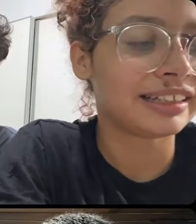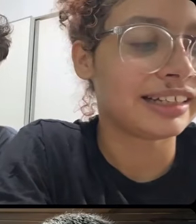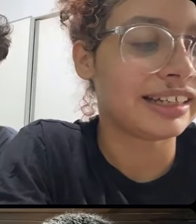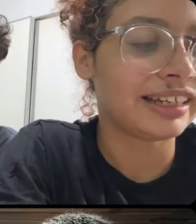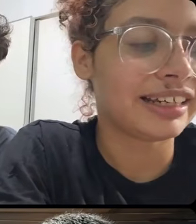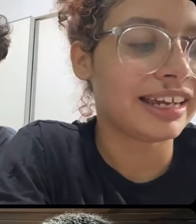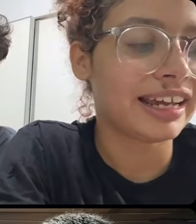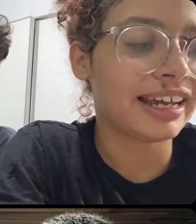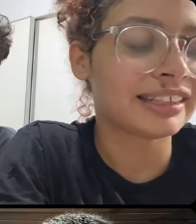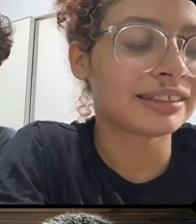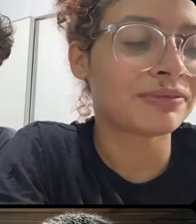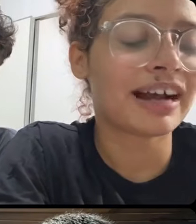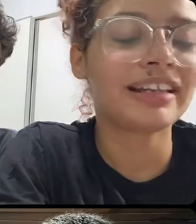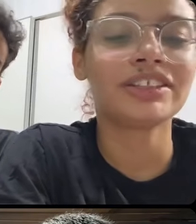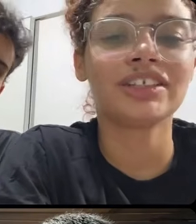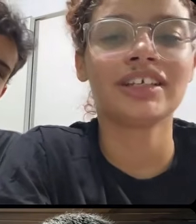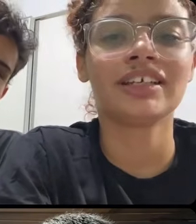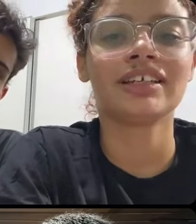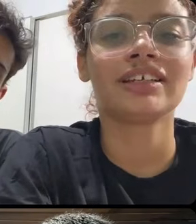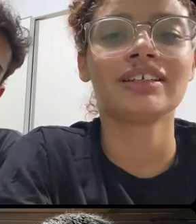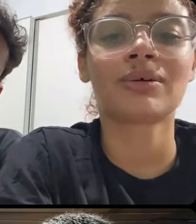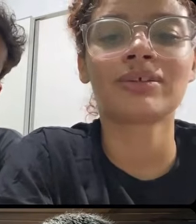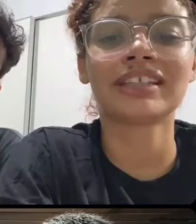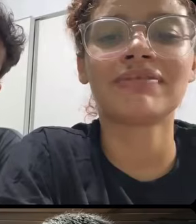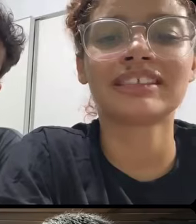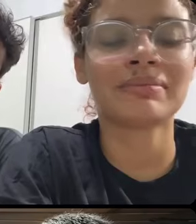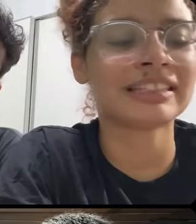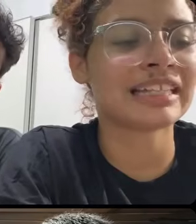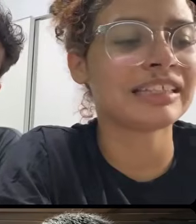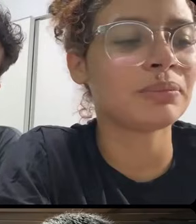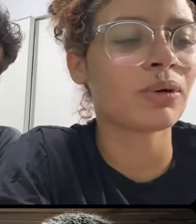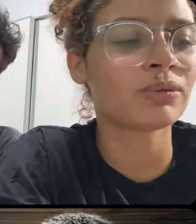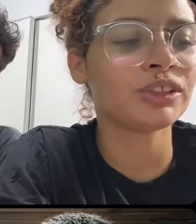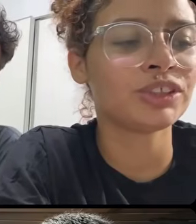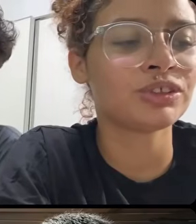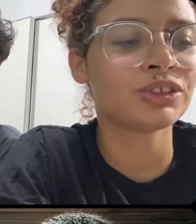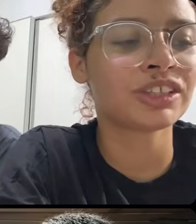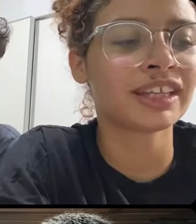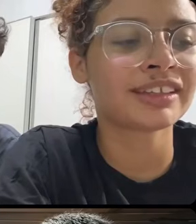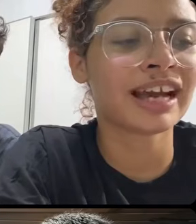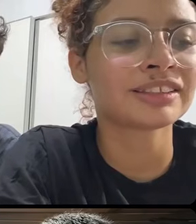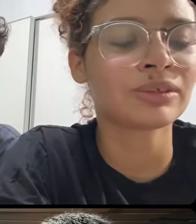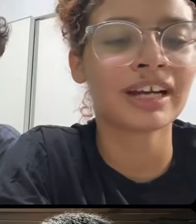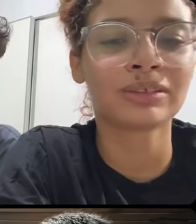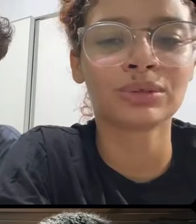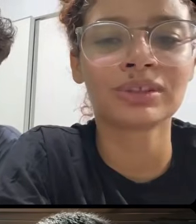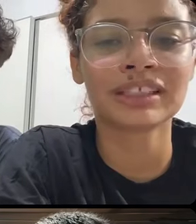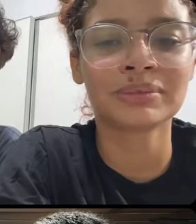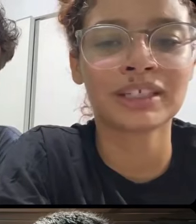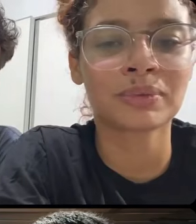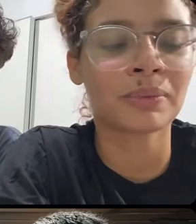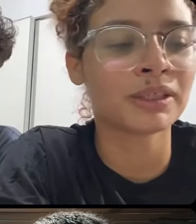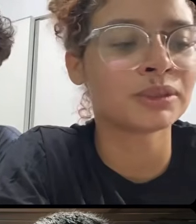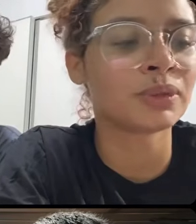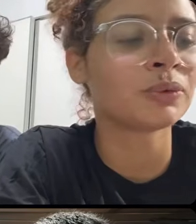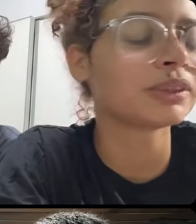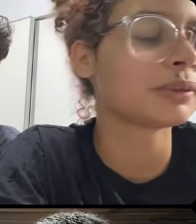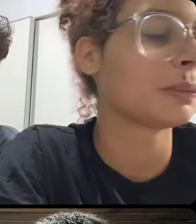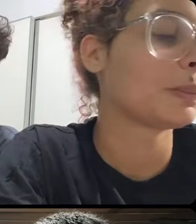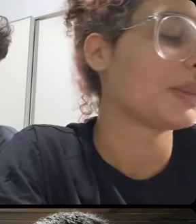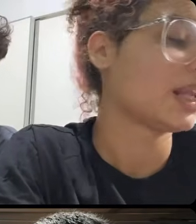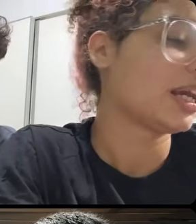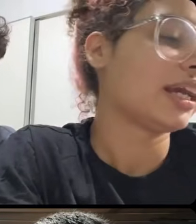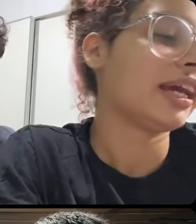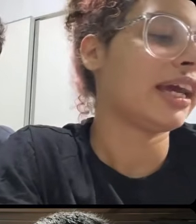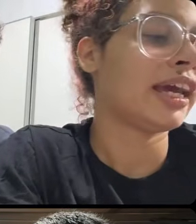tem essa falha de não conseguir fazer mais nada por conta disso, de tentar segurar tudo nas minhas próprias